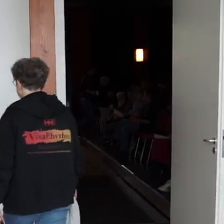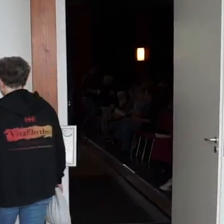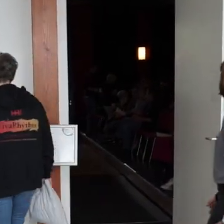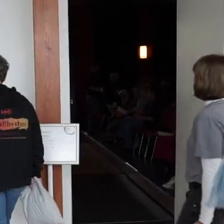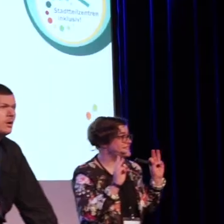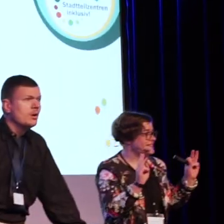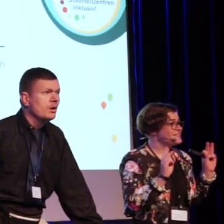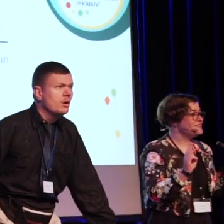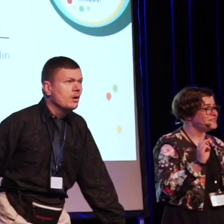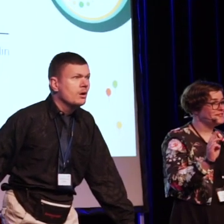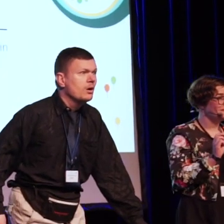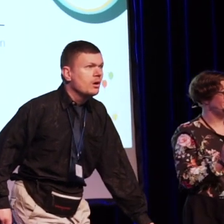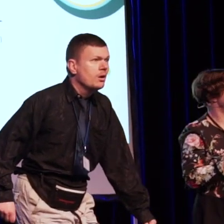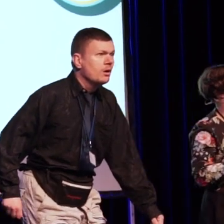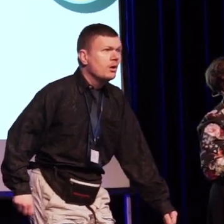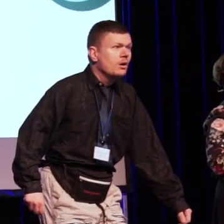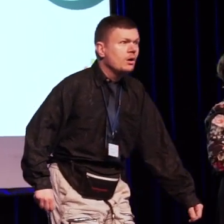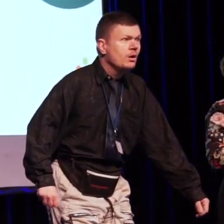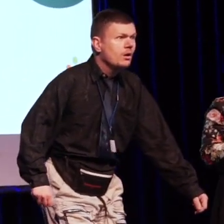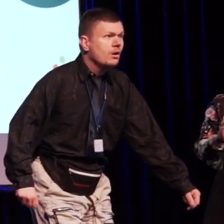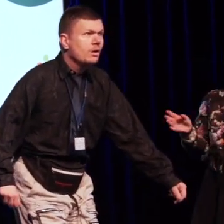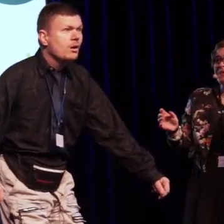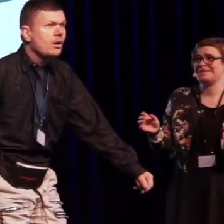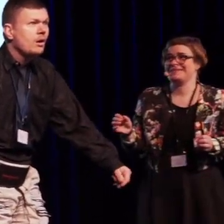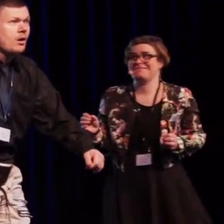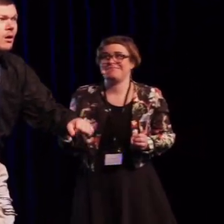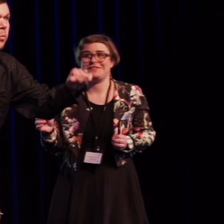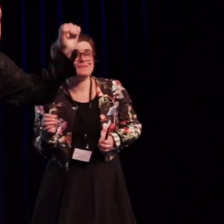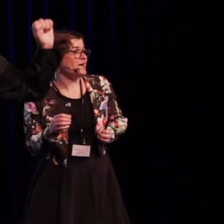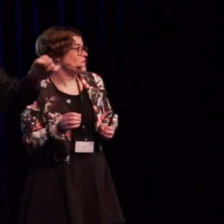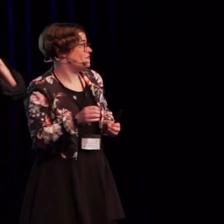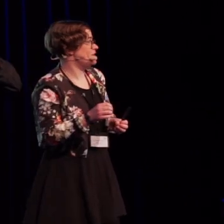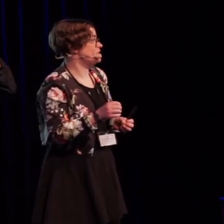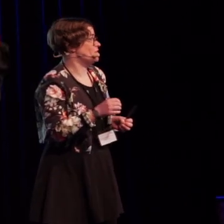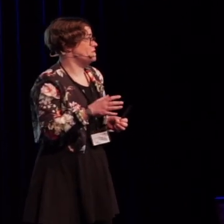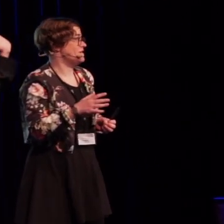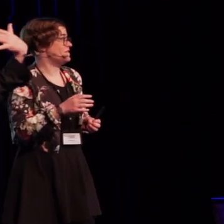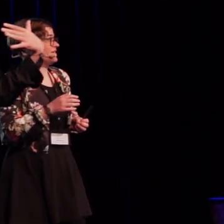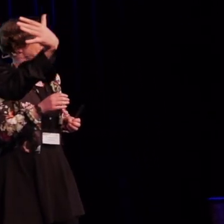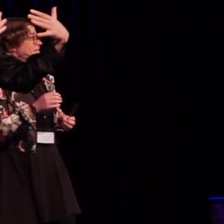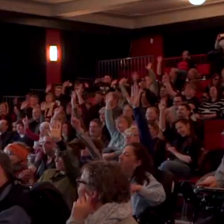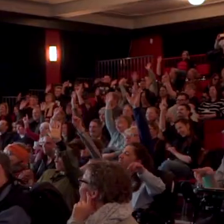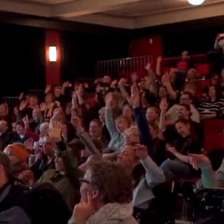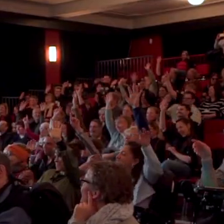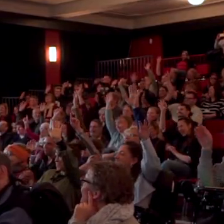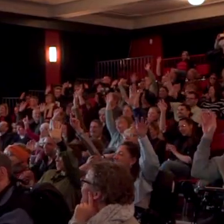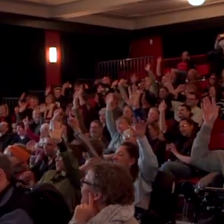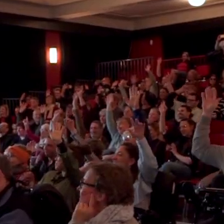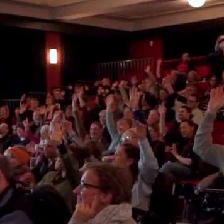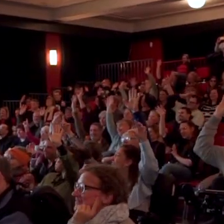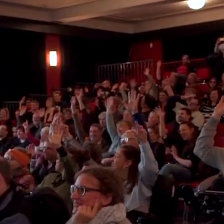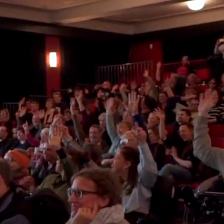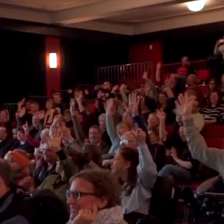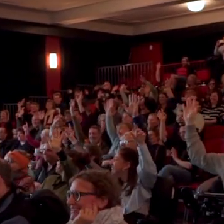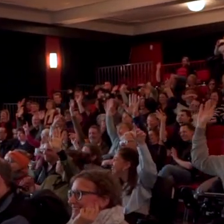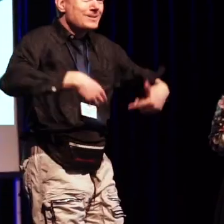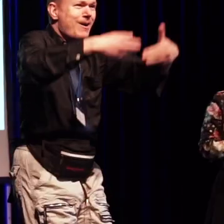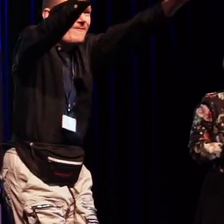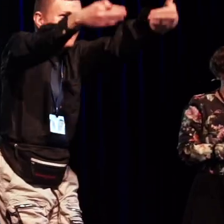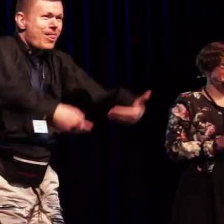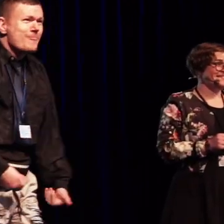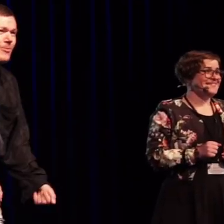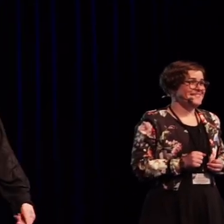Saal. Auf der Bühne der Moderator Patrick Marx mit kurzem braunem Haar. Er gebärdet: So viele Leute hier.